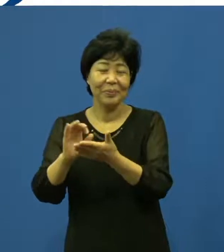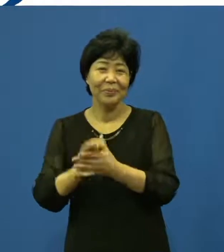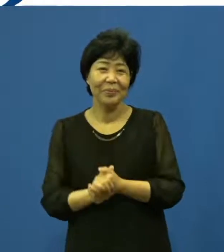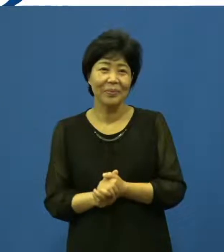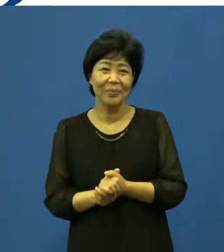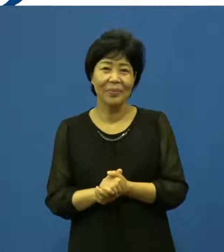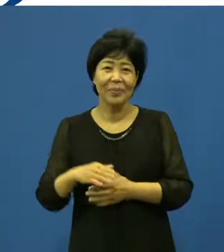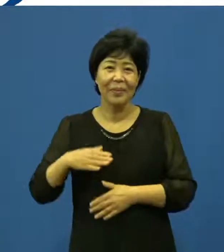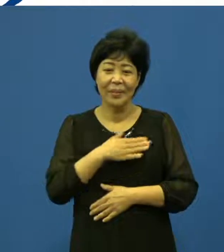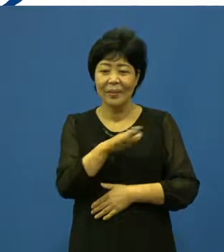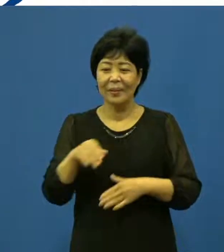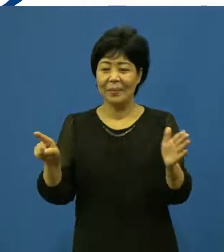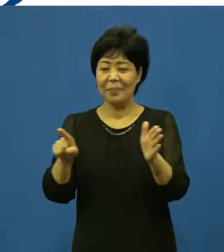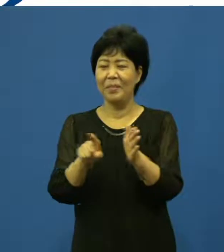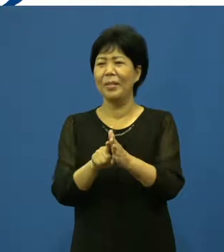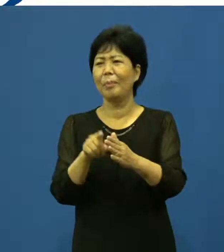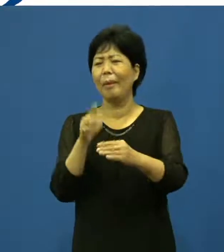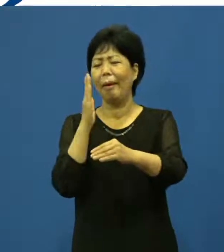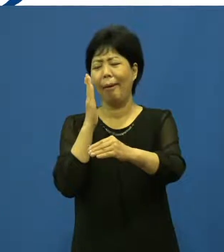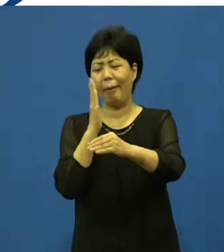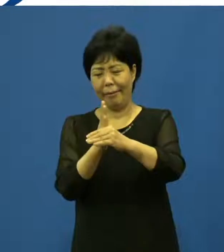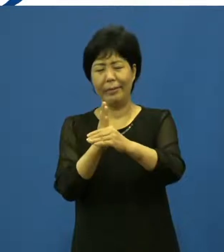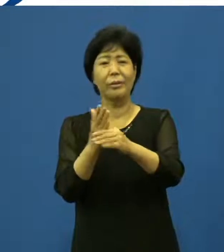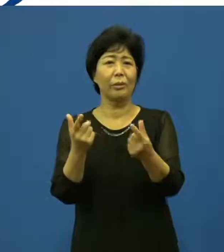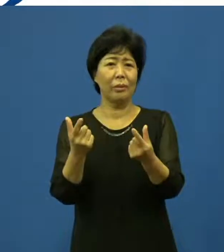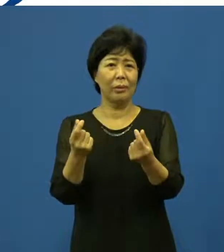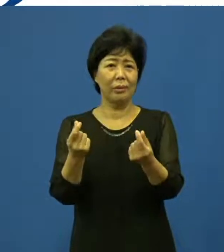우리의 신앙의 핵심이라고 볼 수가 있겠습니다.